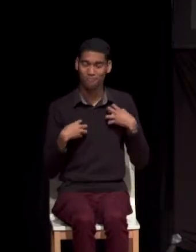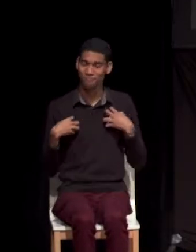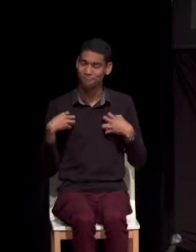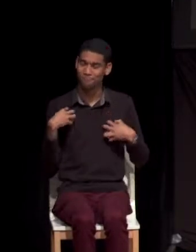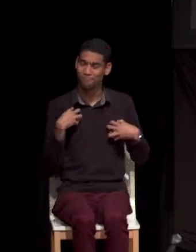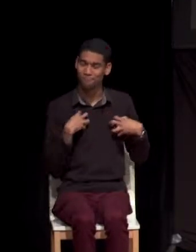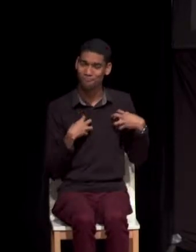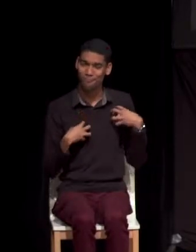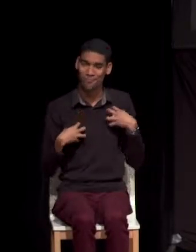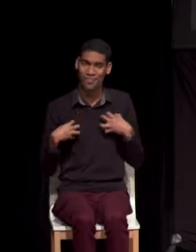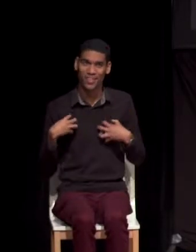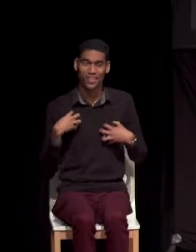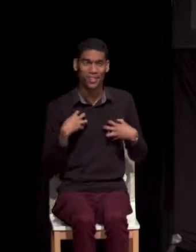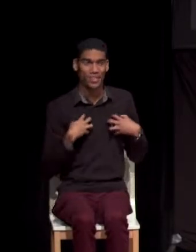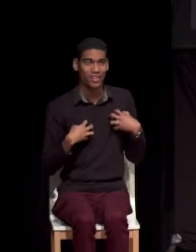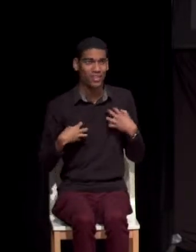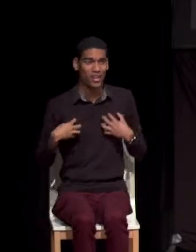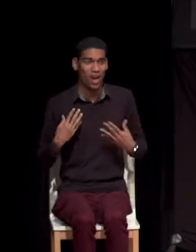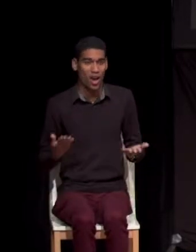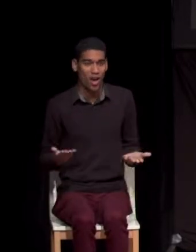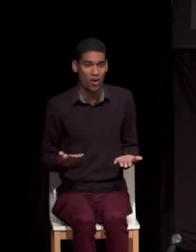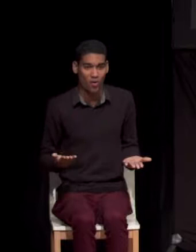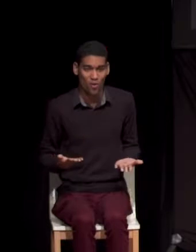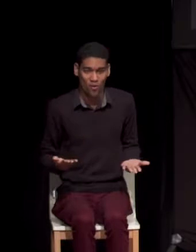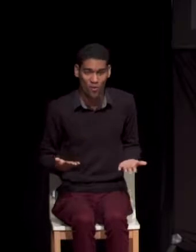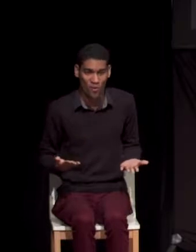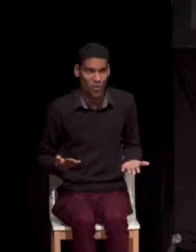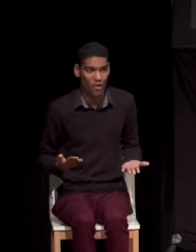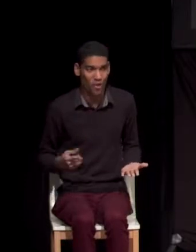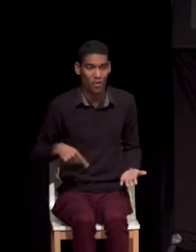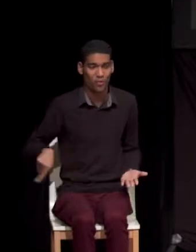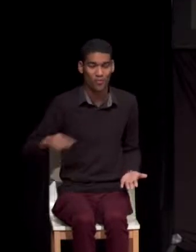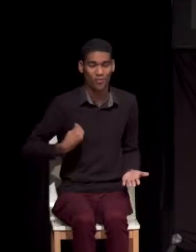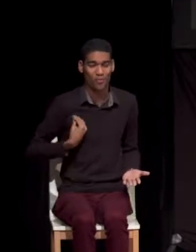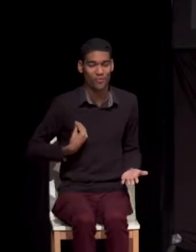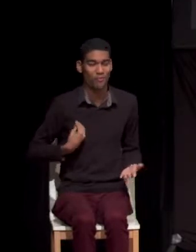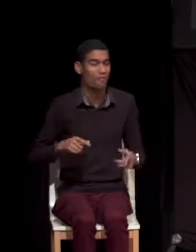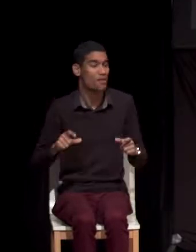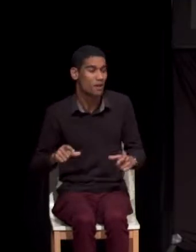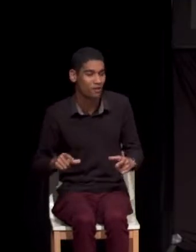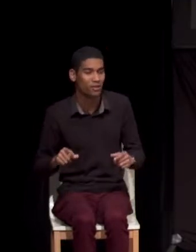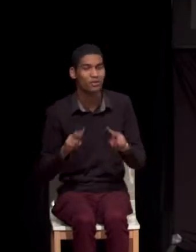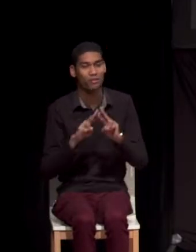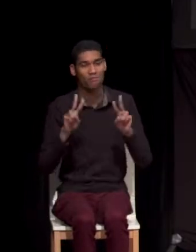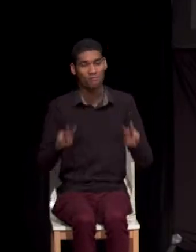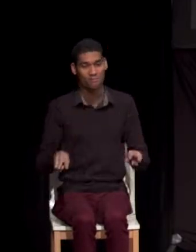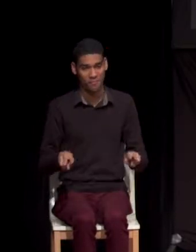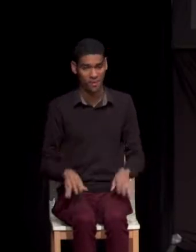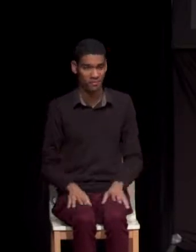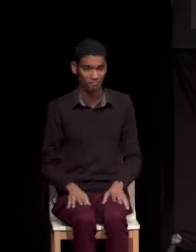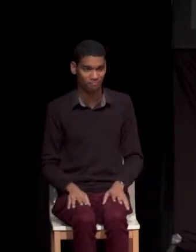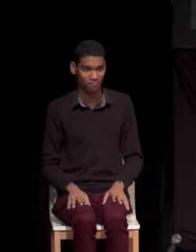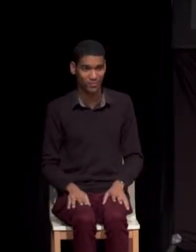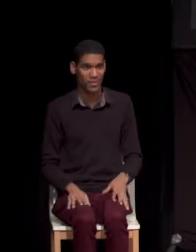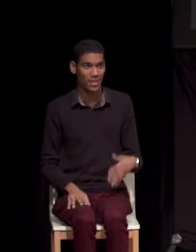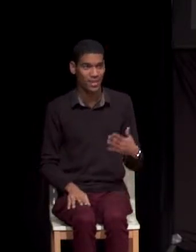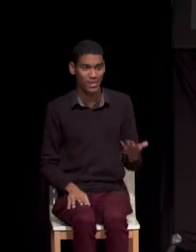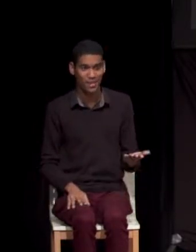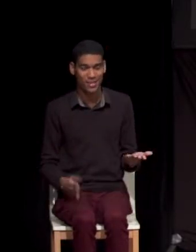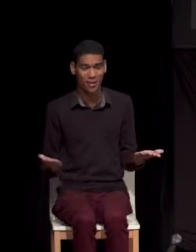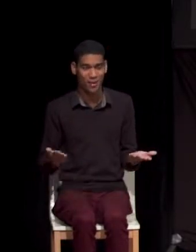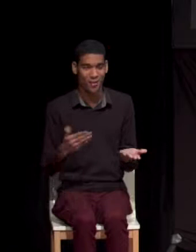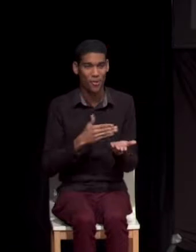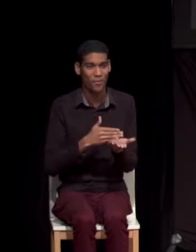estou assim, em êxtase pelo momento, né? Nós estamos no MASP, não é qualquer coisa. E aí, eu acho que, partindo do exercício